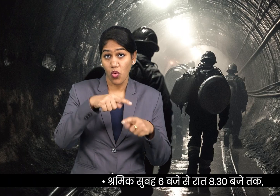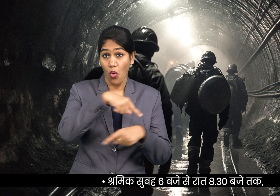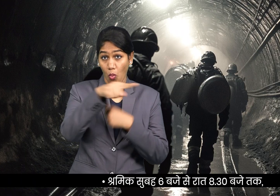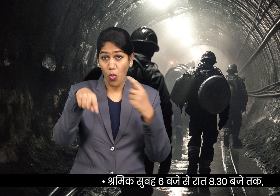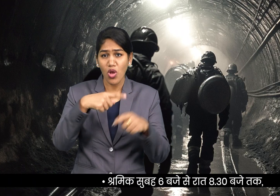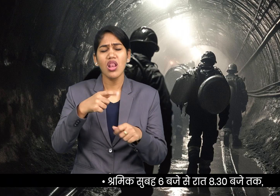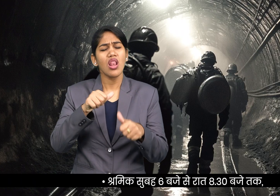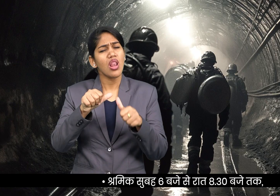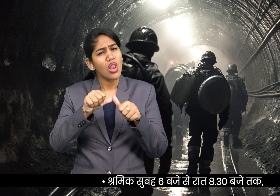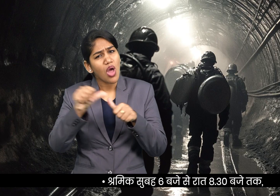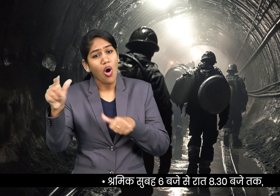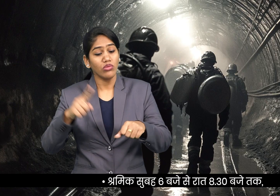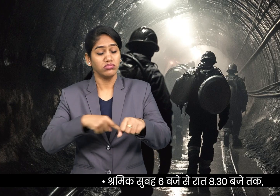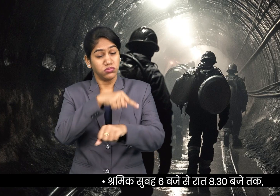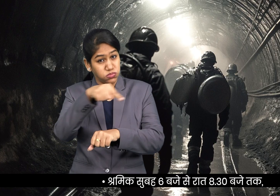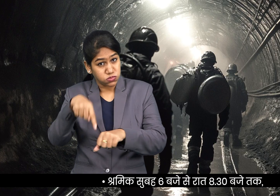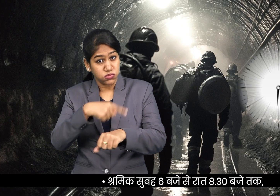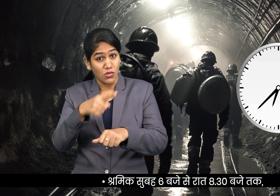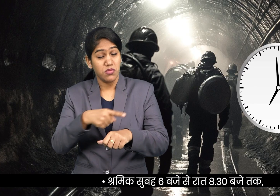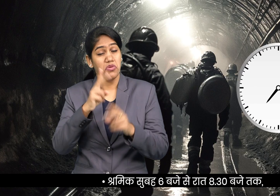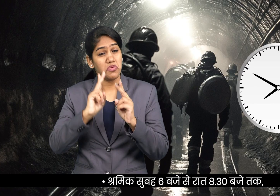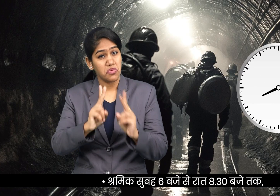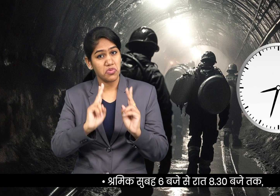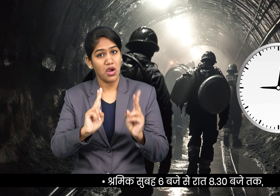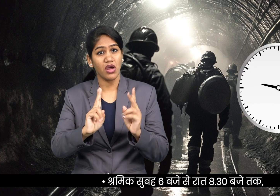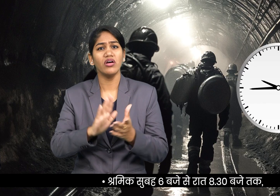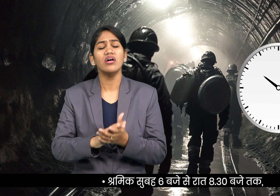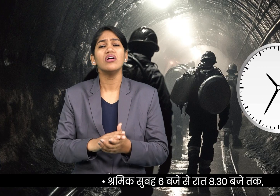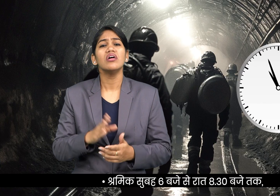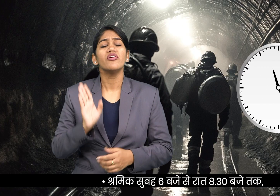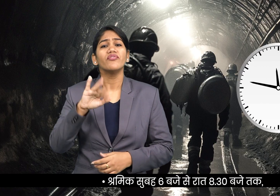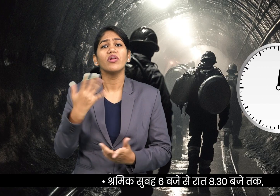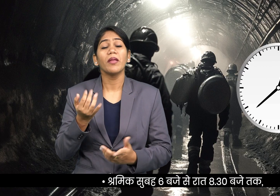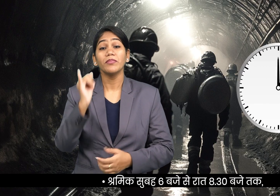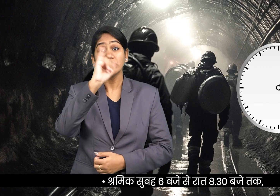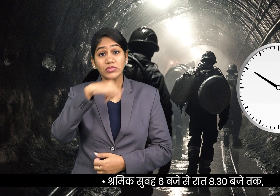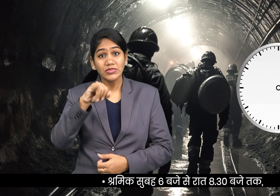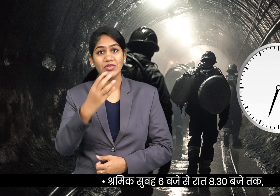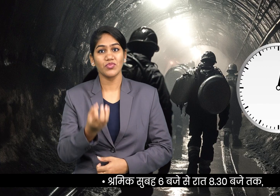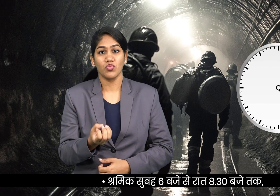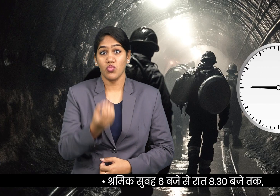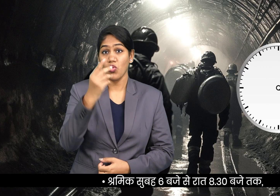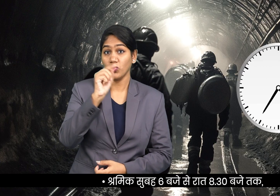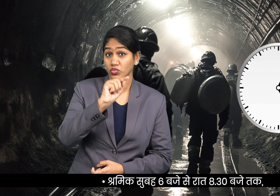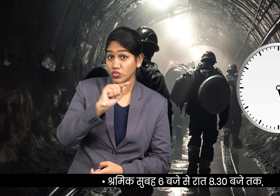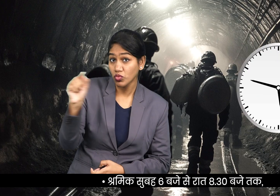श्रमिक सुबह 6 बजे से रात 8:30 बजे तक